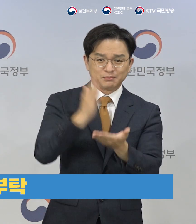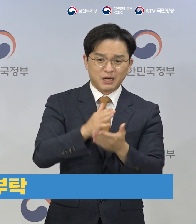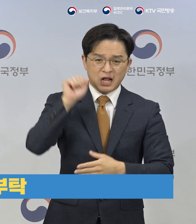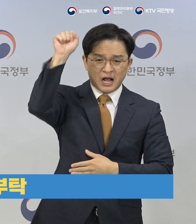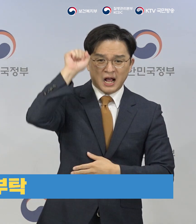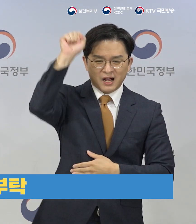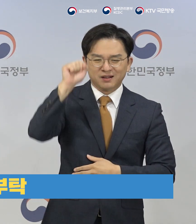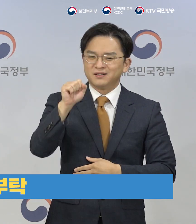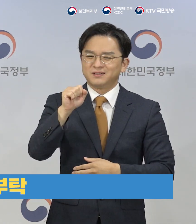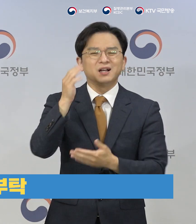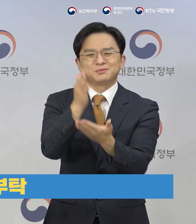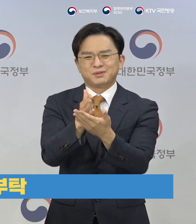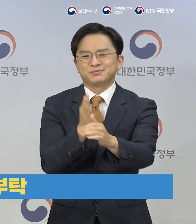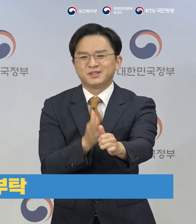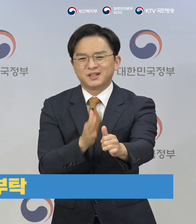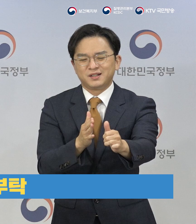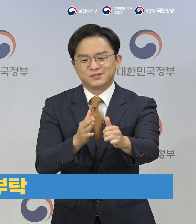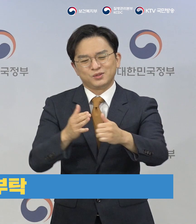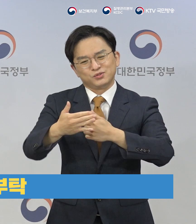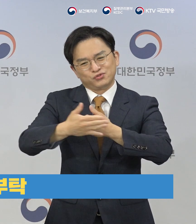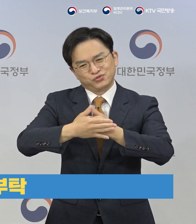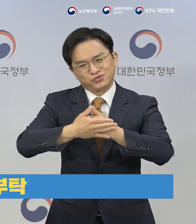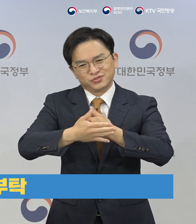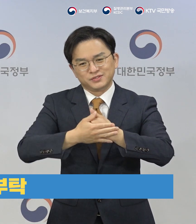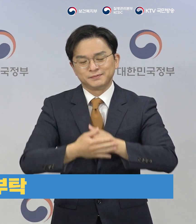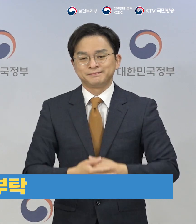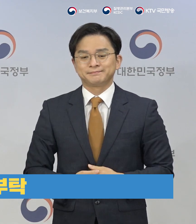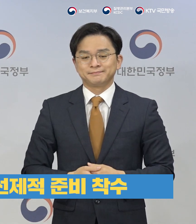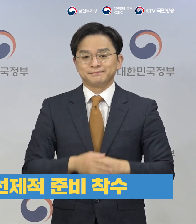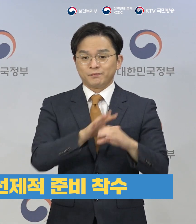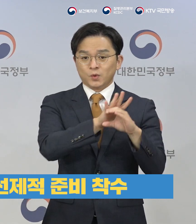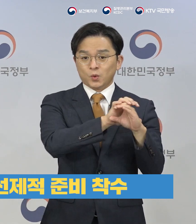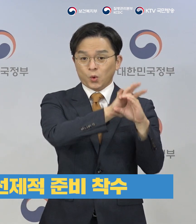주민들의 이해와 협조를 다시 한번 요청드립니다.